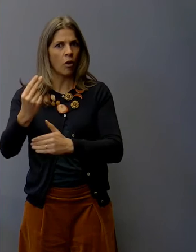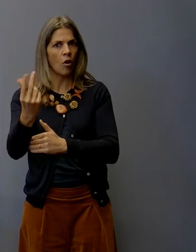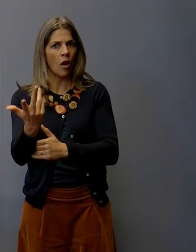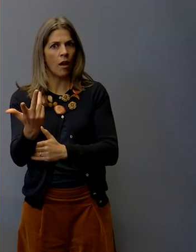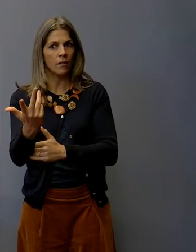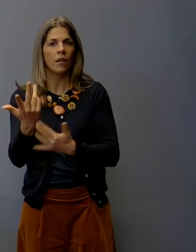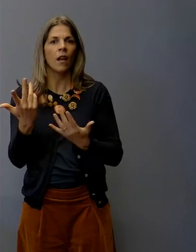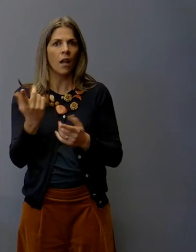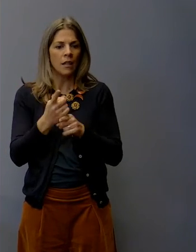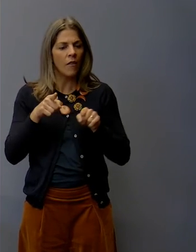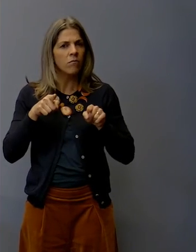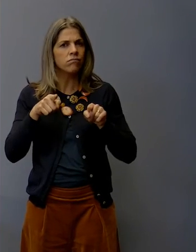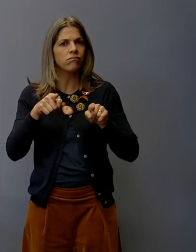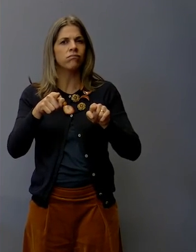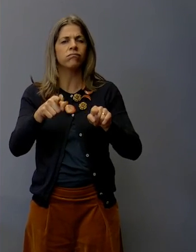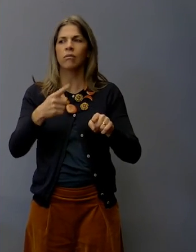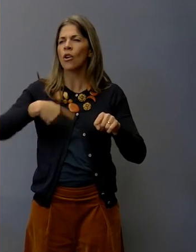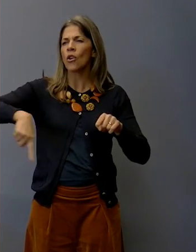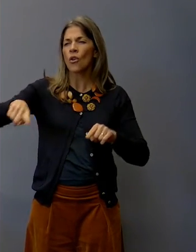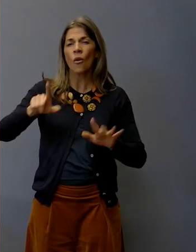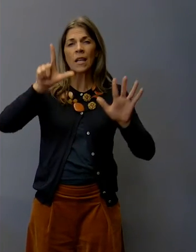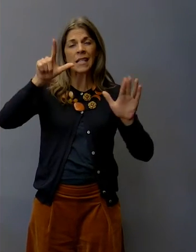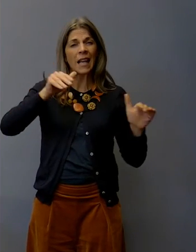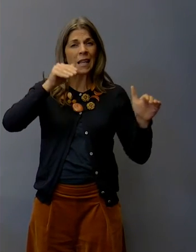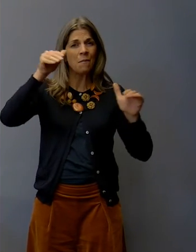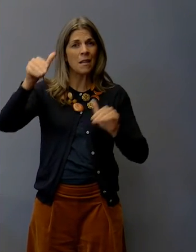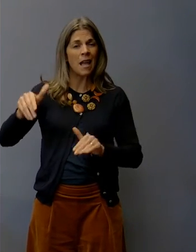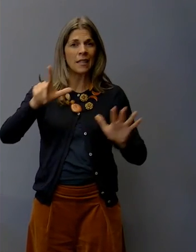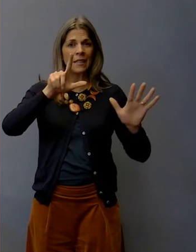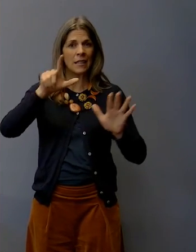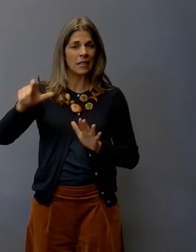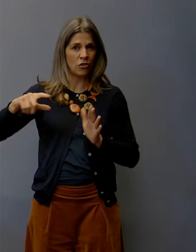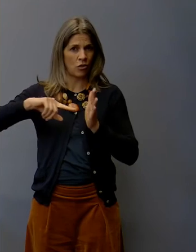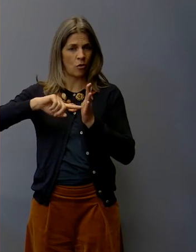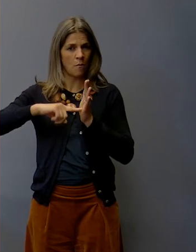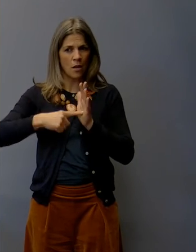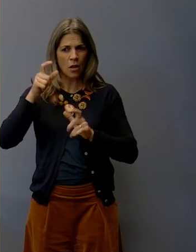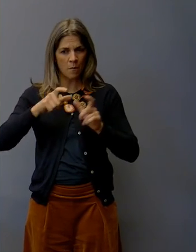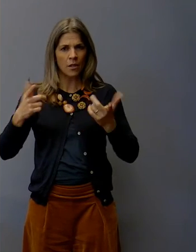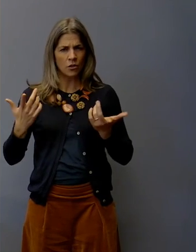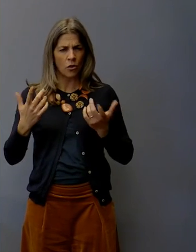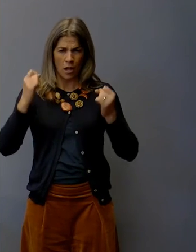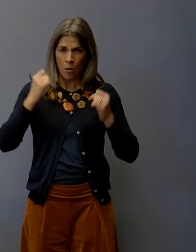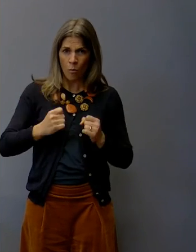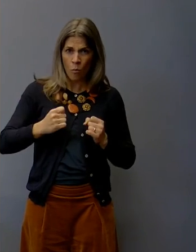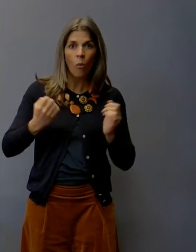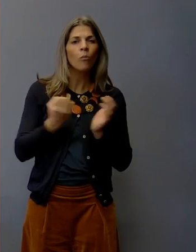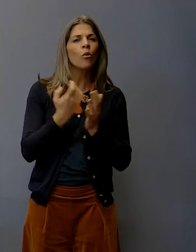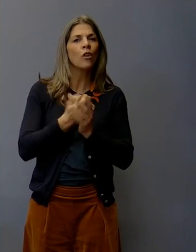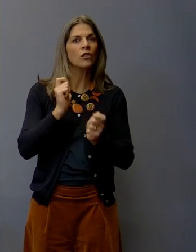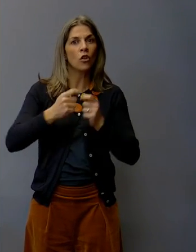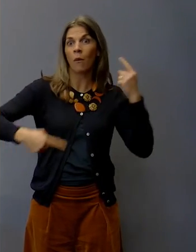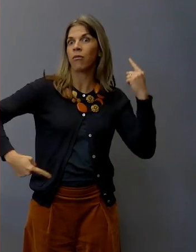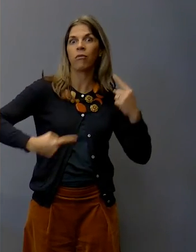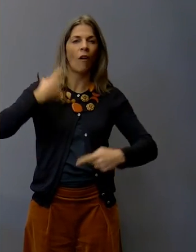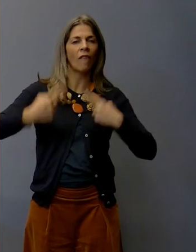miliardi e 7 ma secondo voi è possibile che ci sia un progresso economico costante in india sono